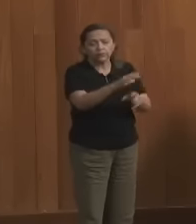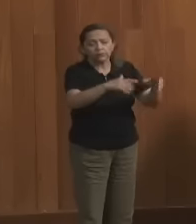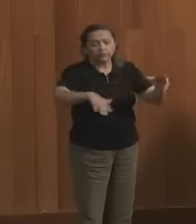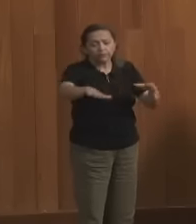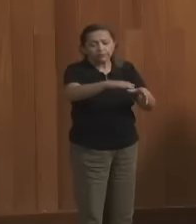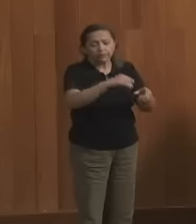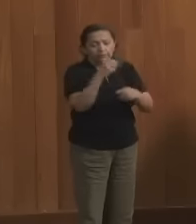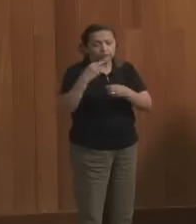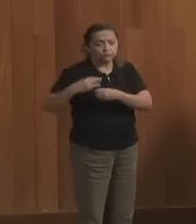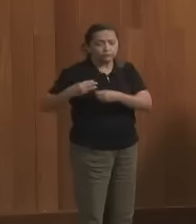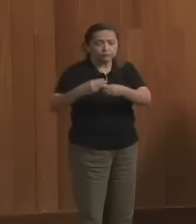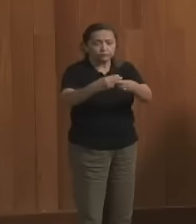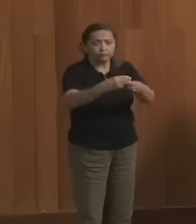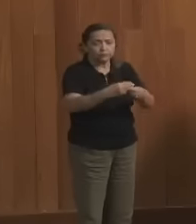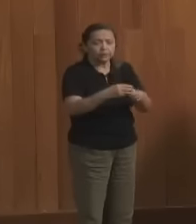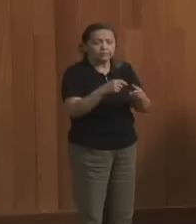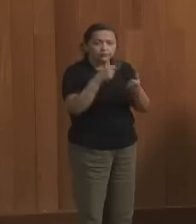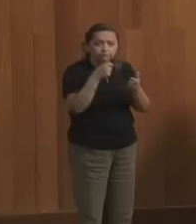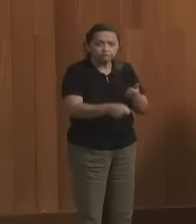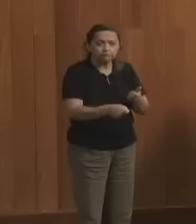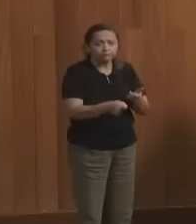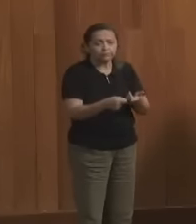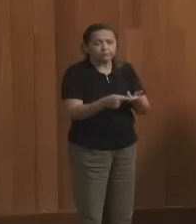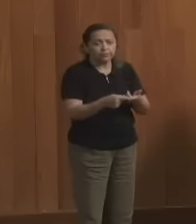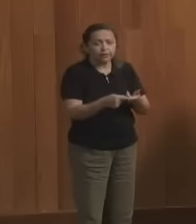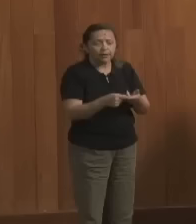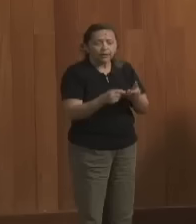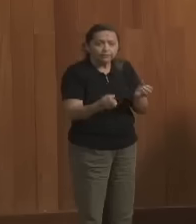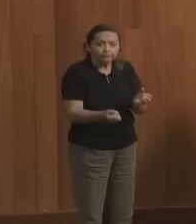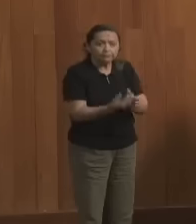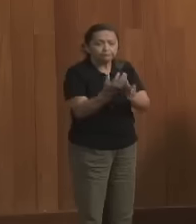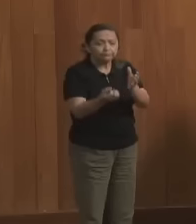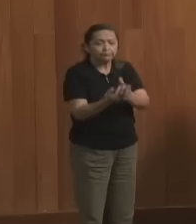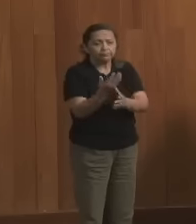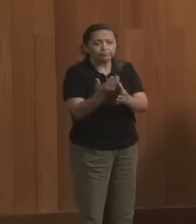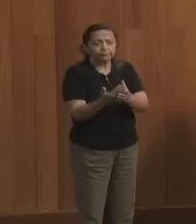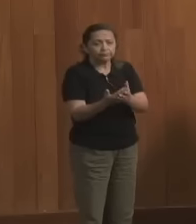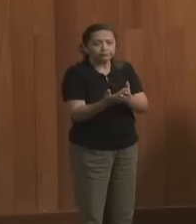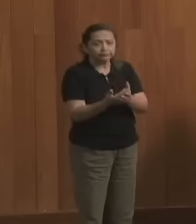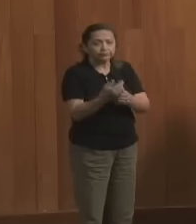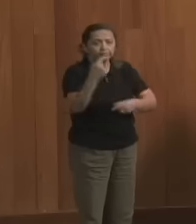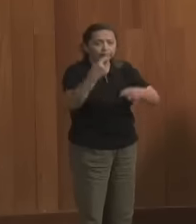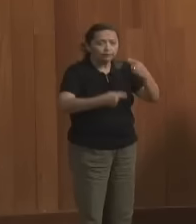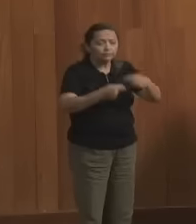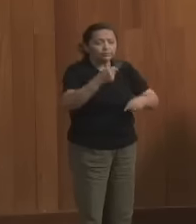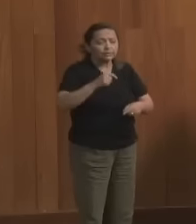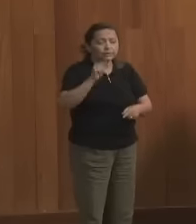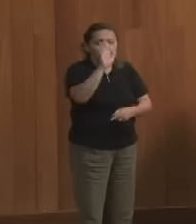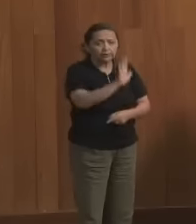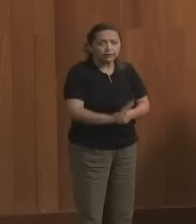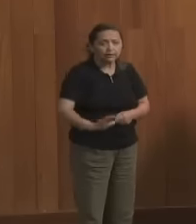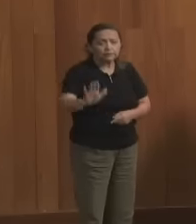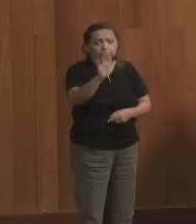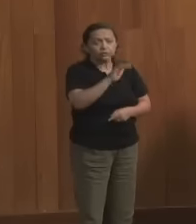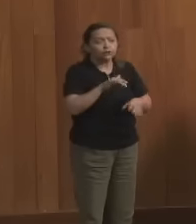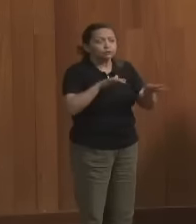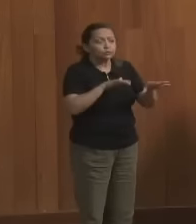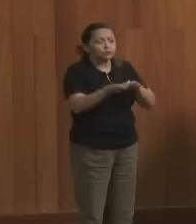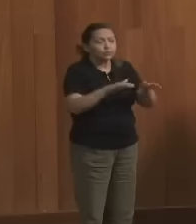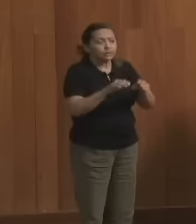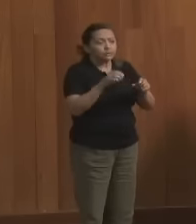municípios. Intensificar a implementação da Política Nacional de Mobilidade